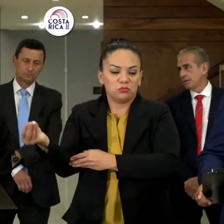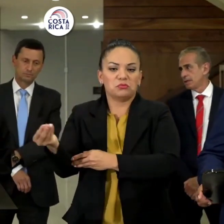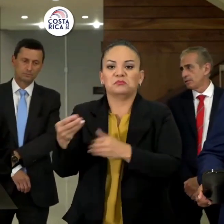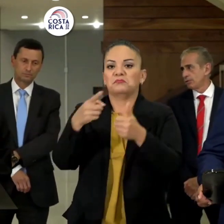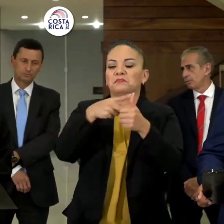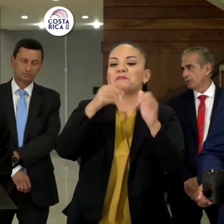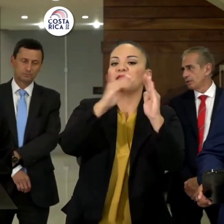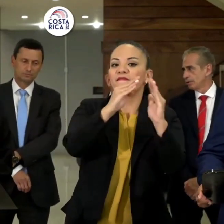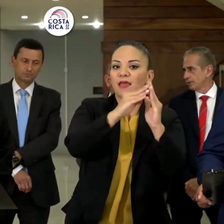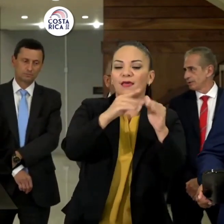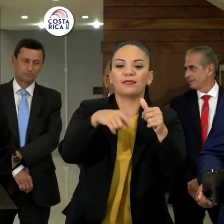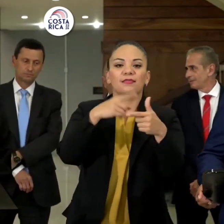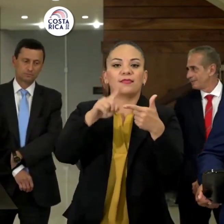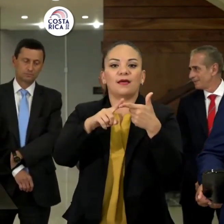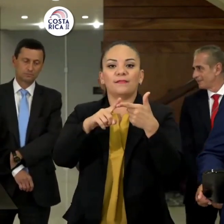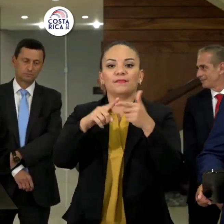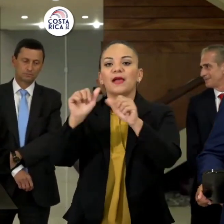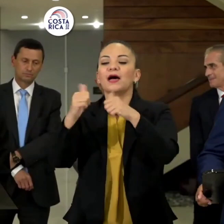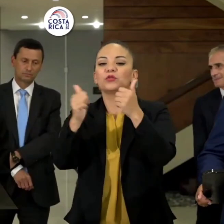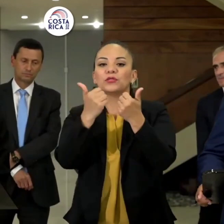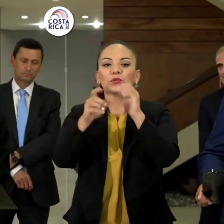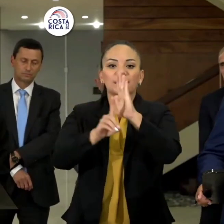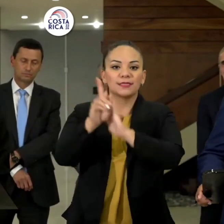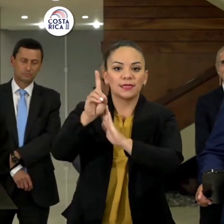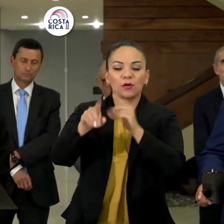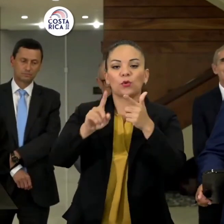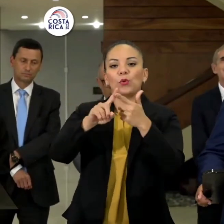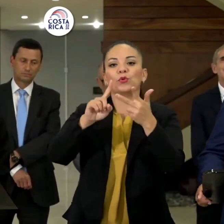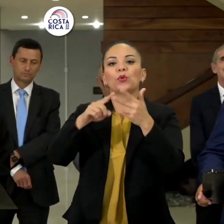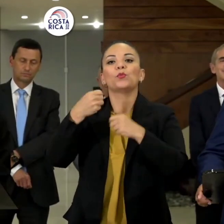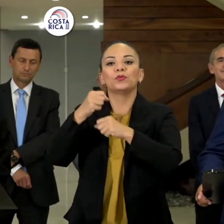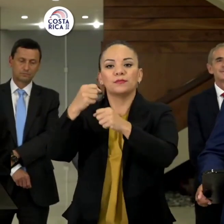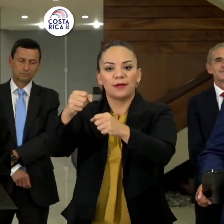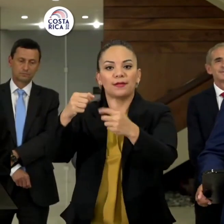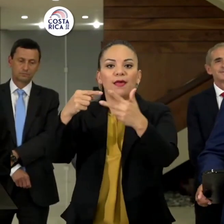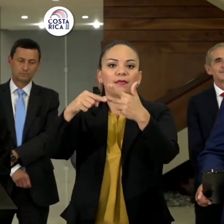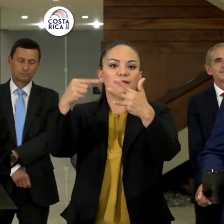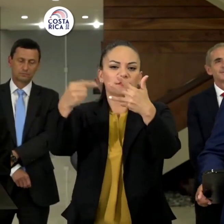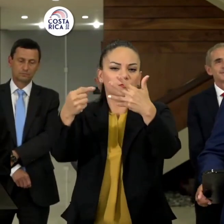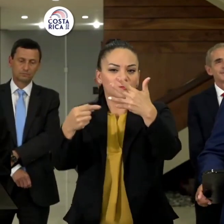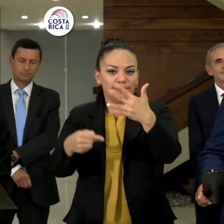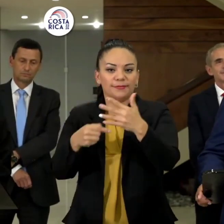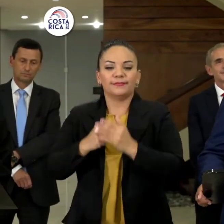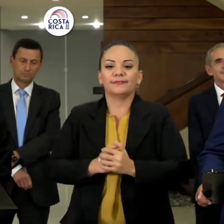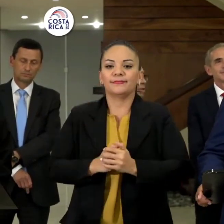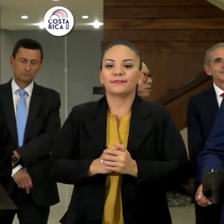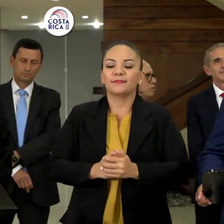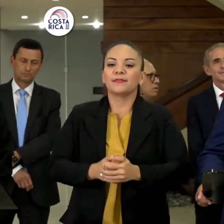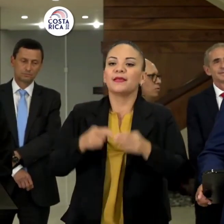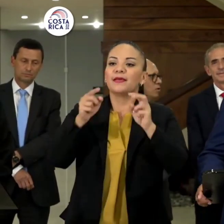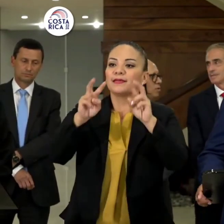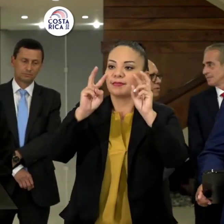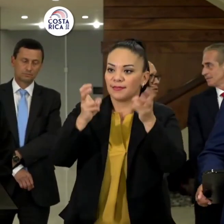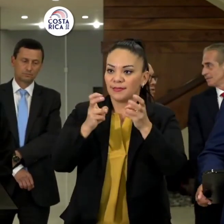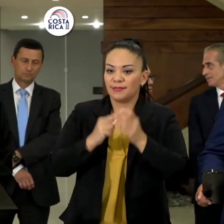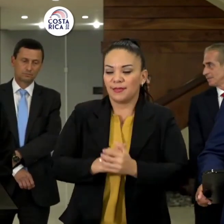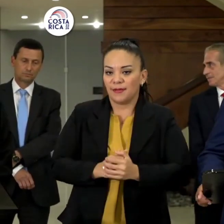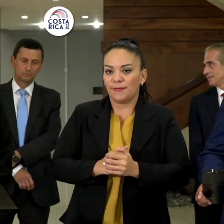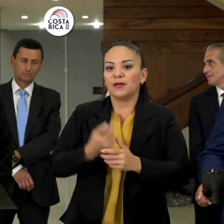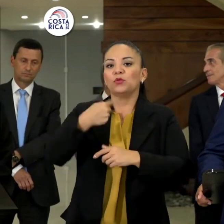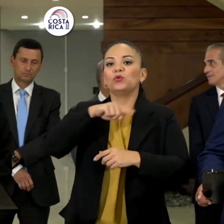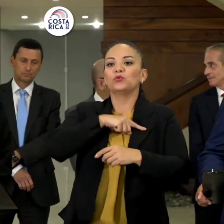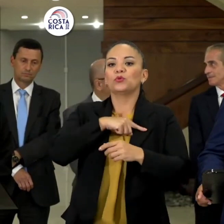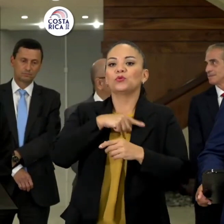vivienda, asociaciones de desarrollo, municipalidades, etcétera. En este sentido, cuando